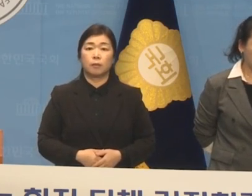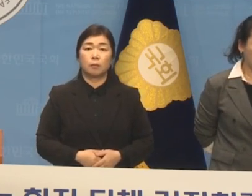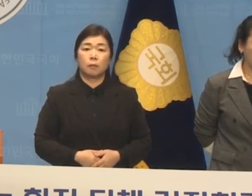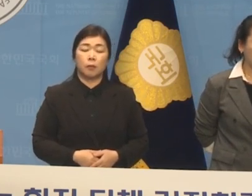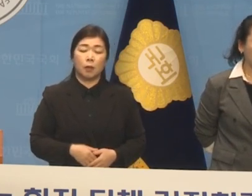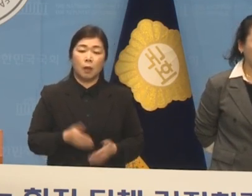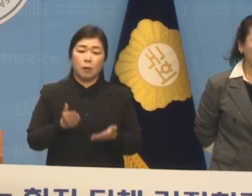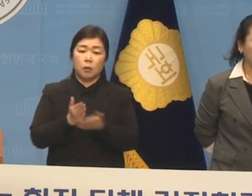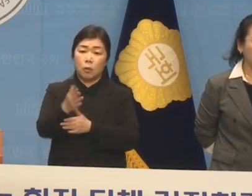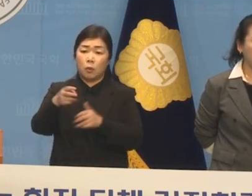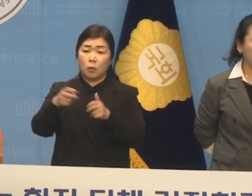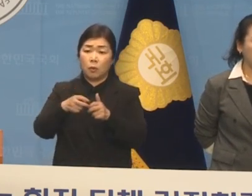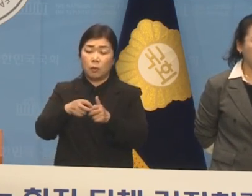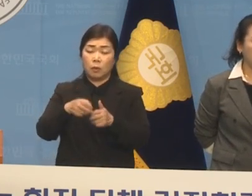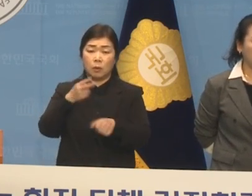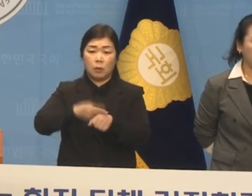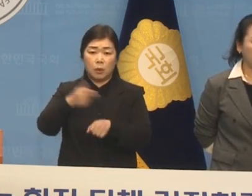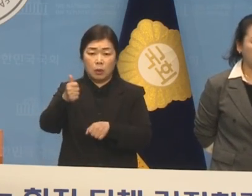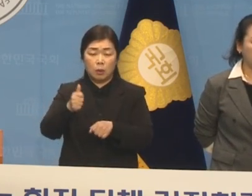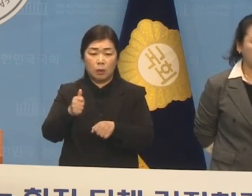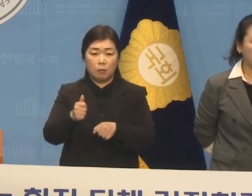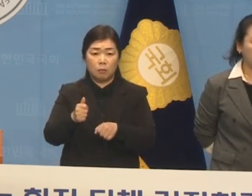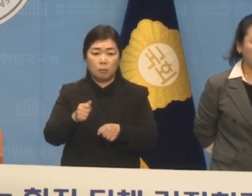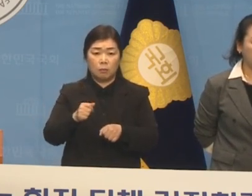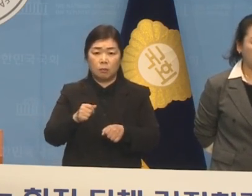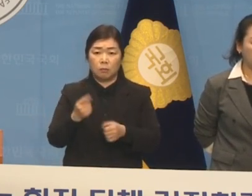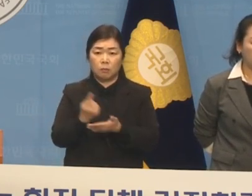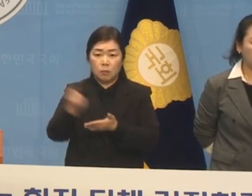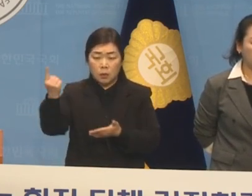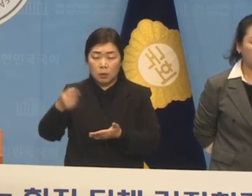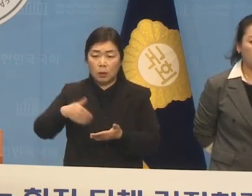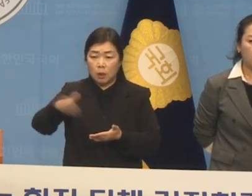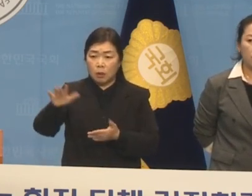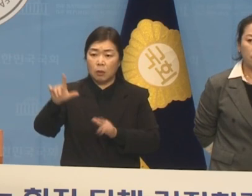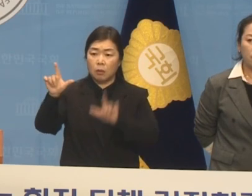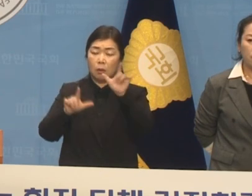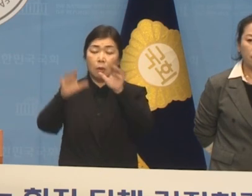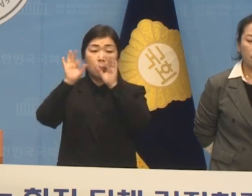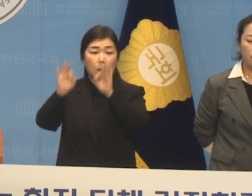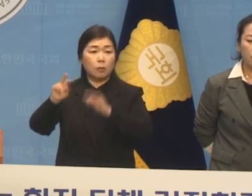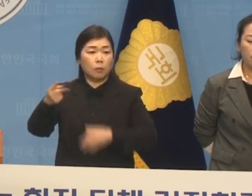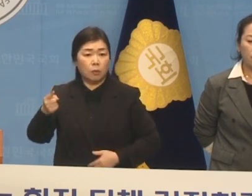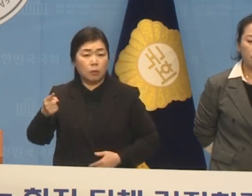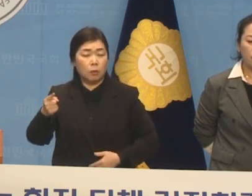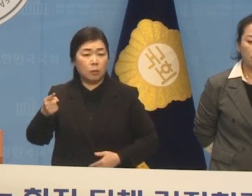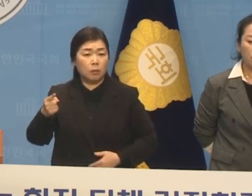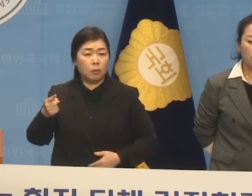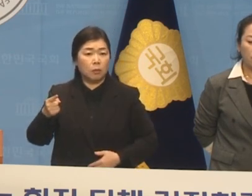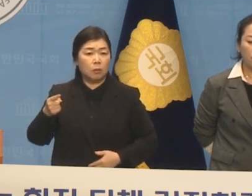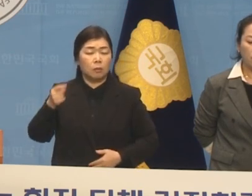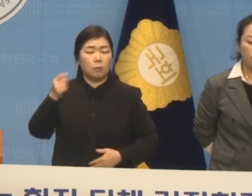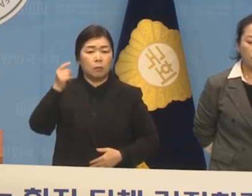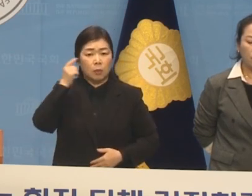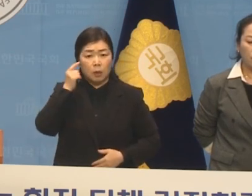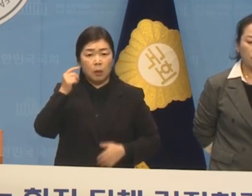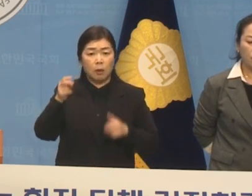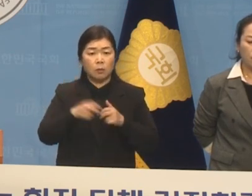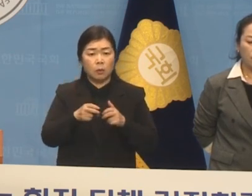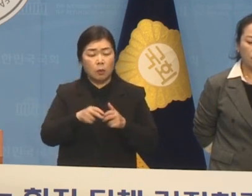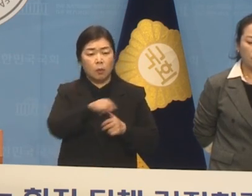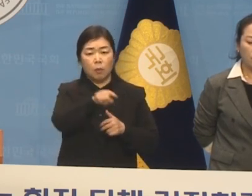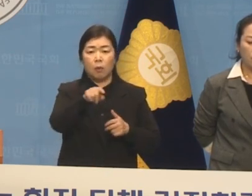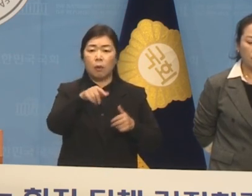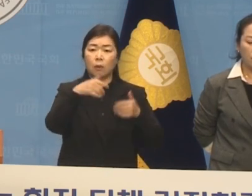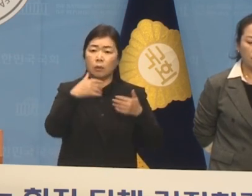전공의 이탈로 인한 의료계의 혼란스러운 상황만 보아도 우리 의료계의 허약함과 구조적